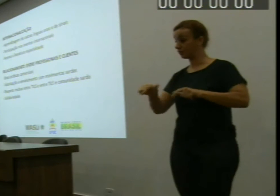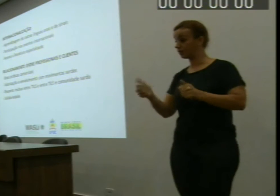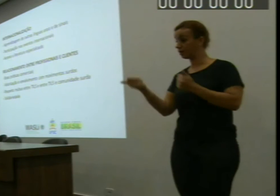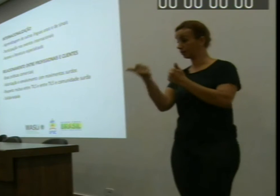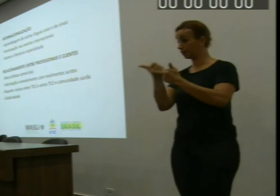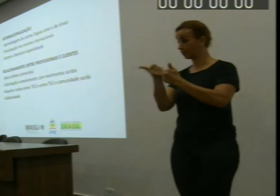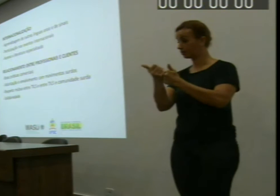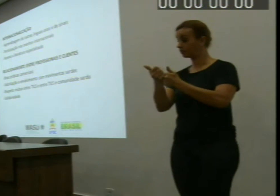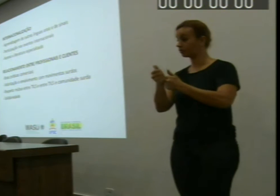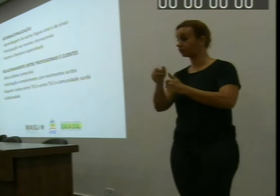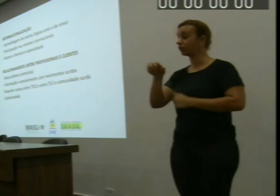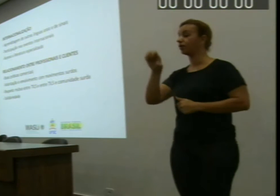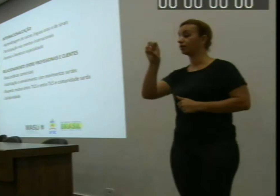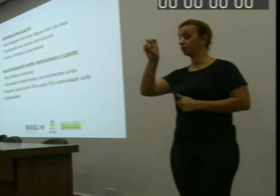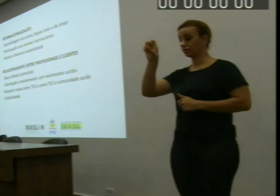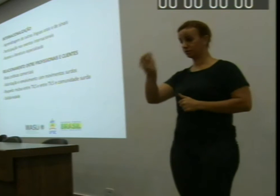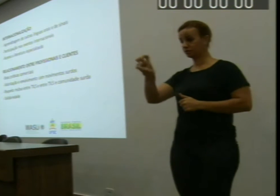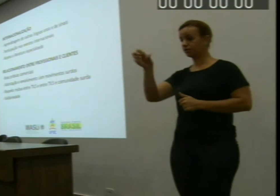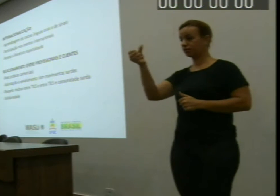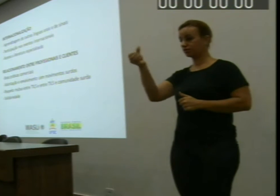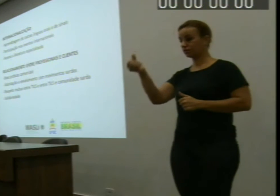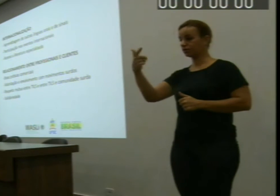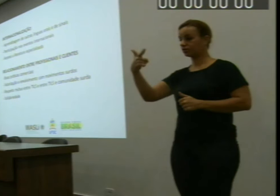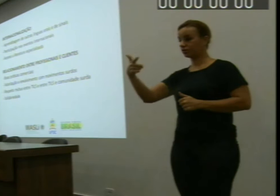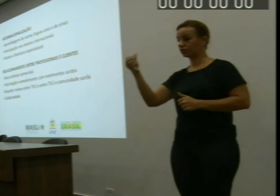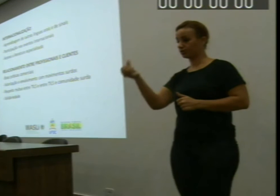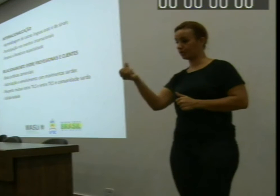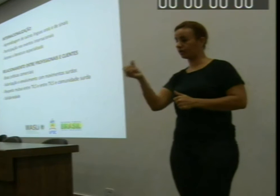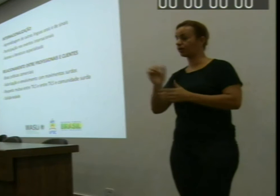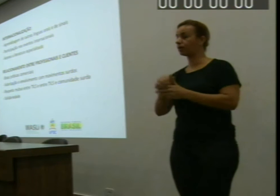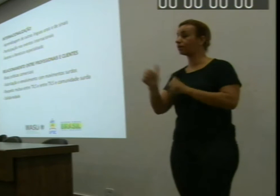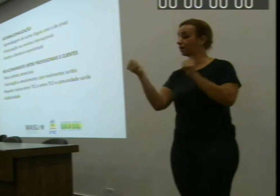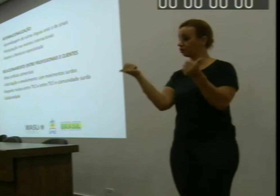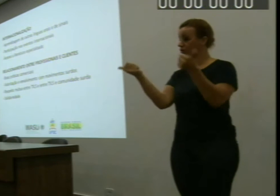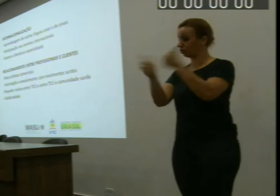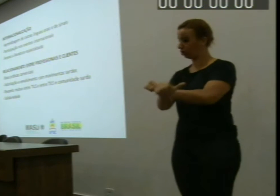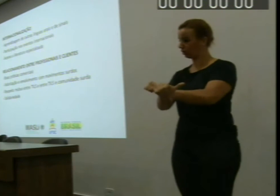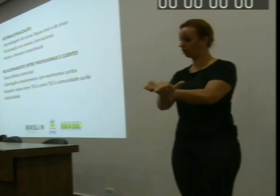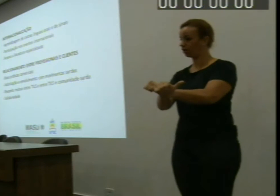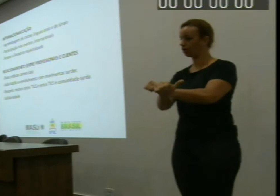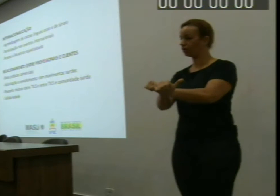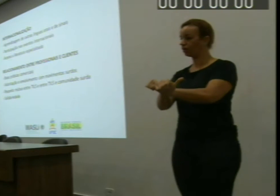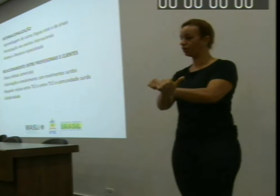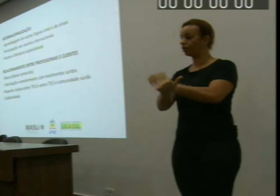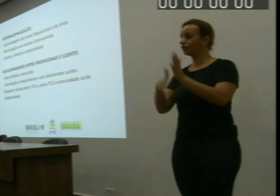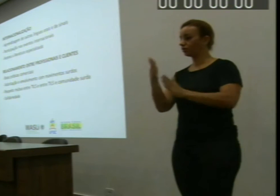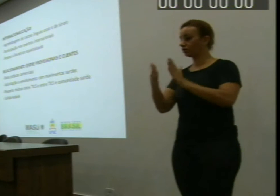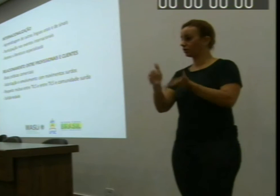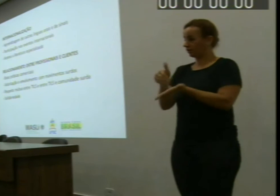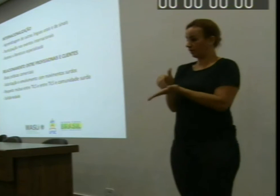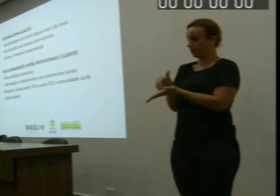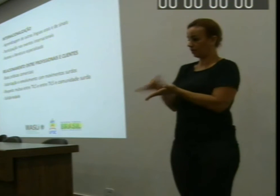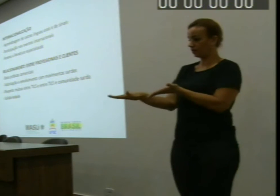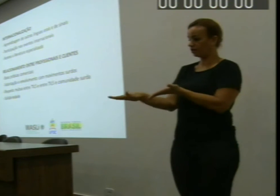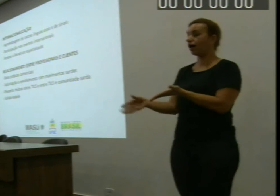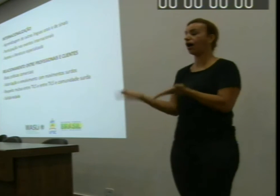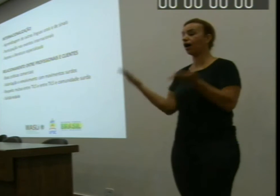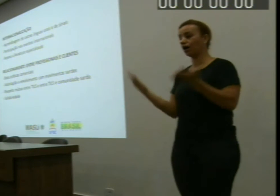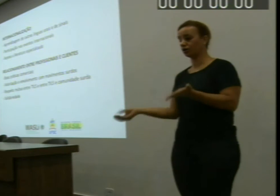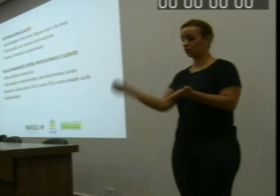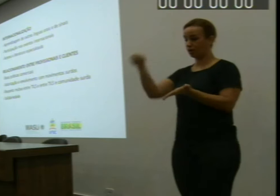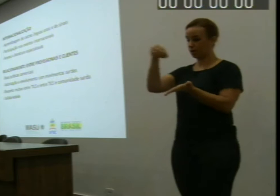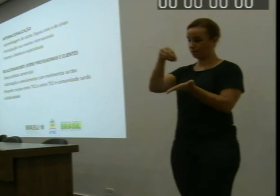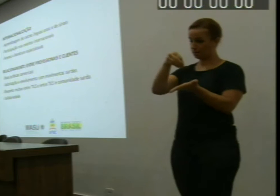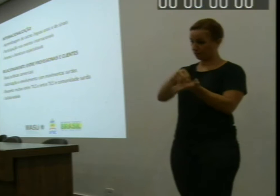5626 e da portaria 310 que é da acessibilidade na comunicação que libras Foi retirada e agora a gente quer recolocar libras